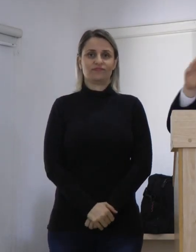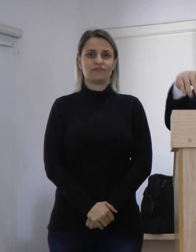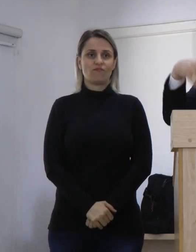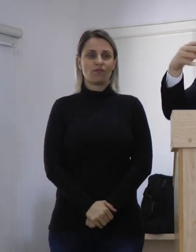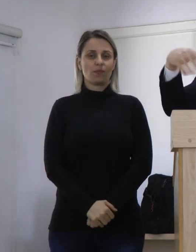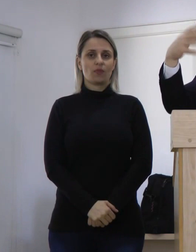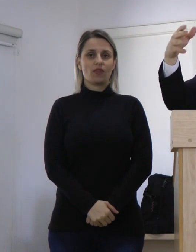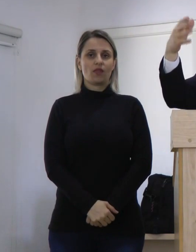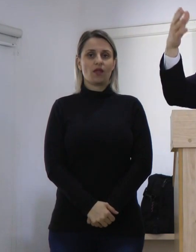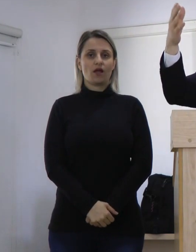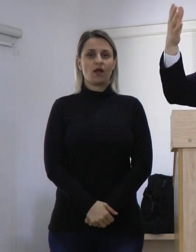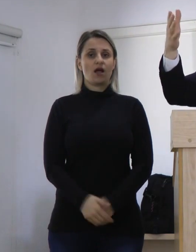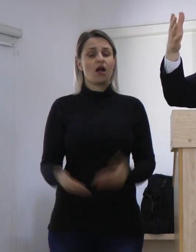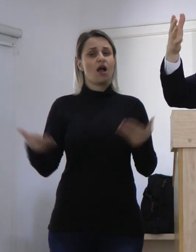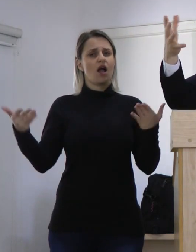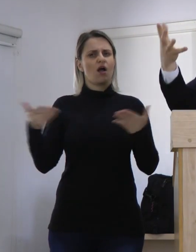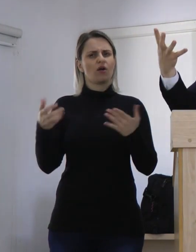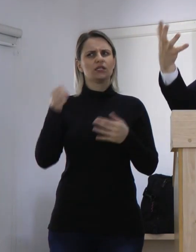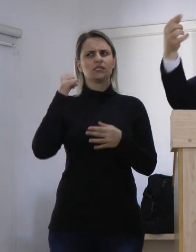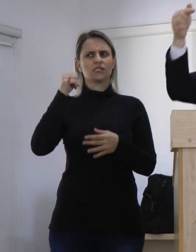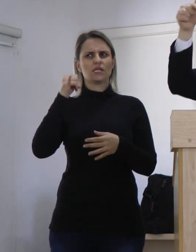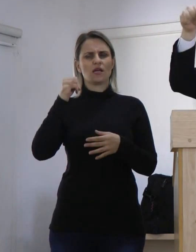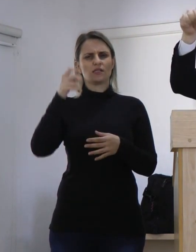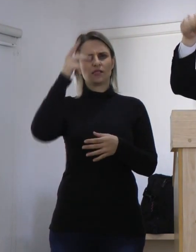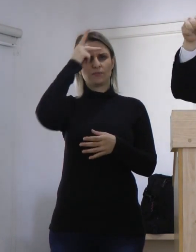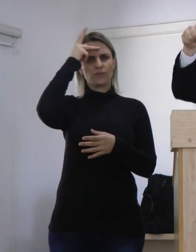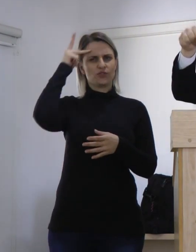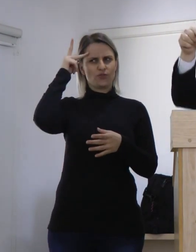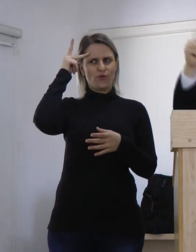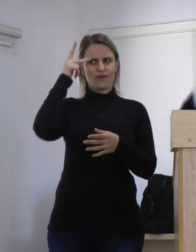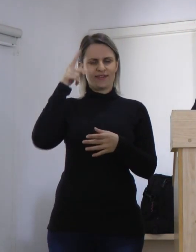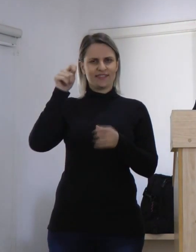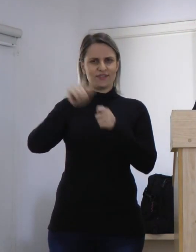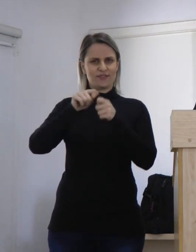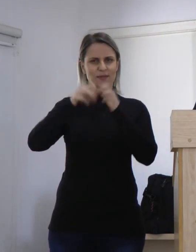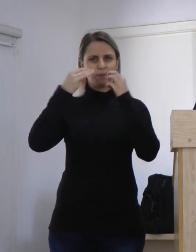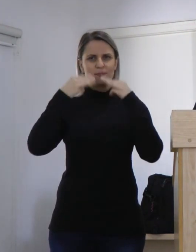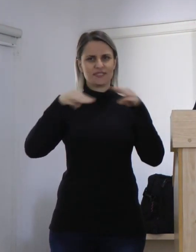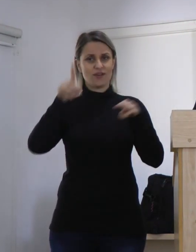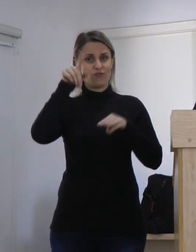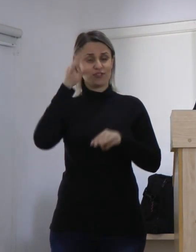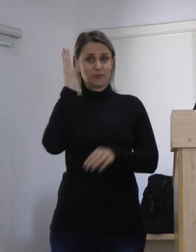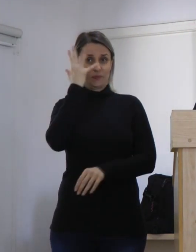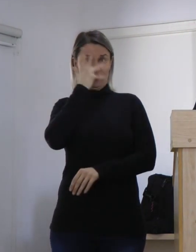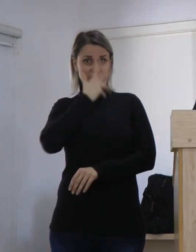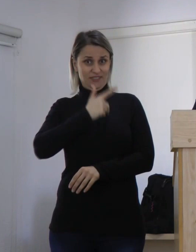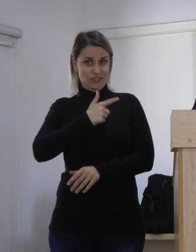Será que se esses homens e mulheres fossem lindos, será que isso não prejudicaria a sua missão?